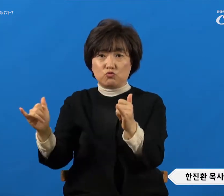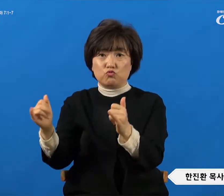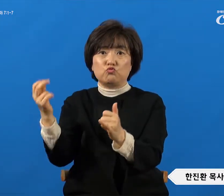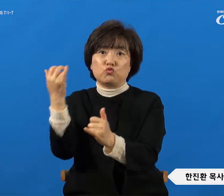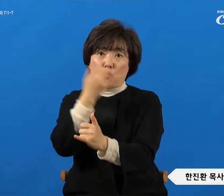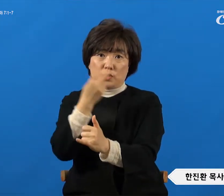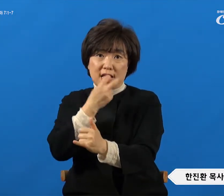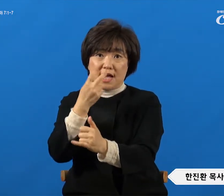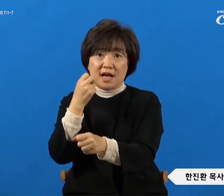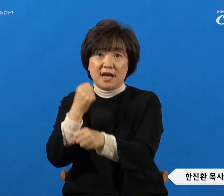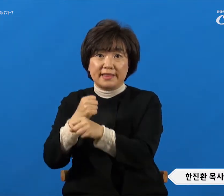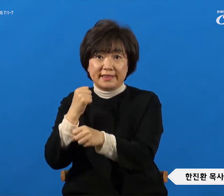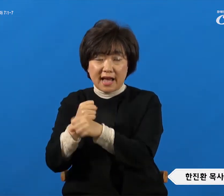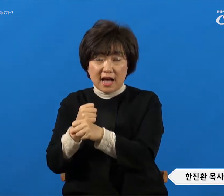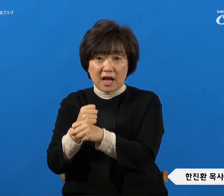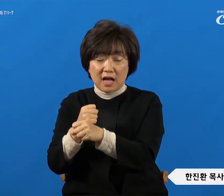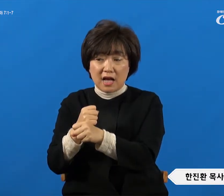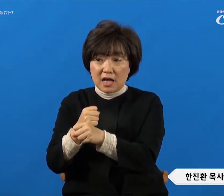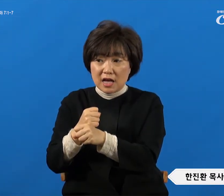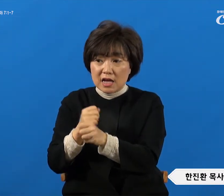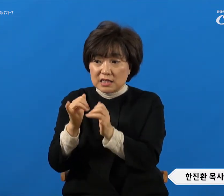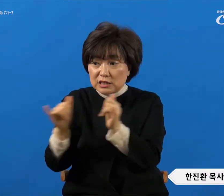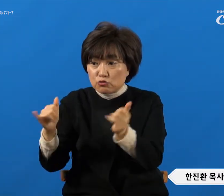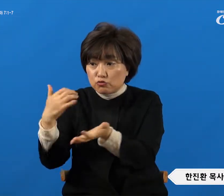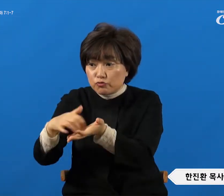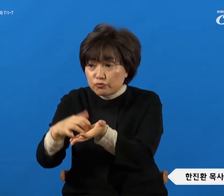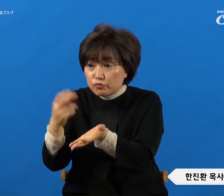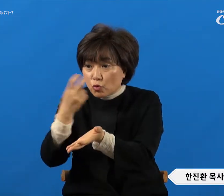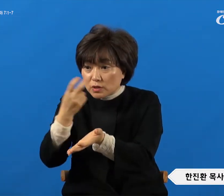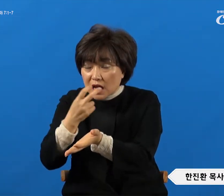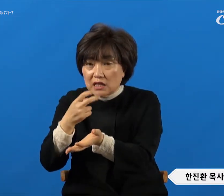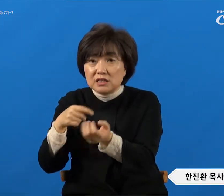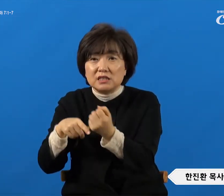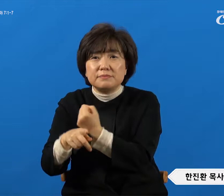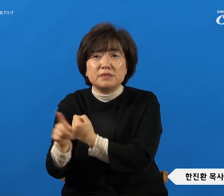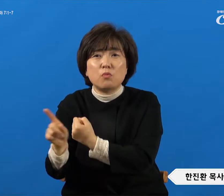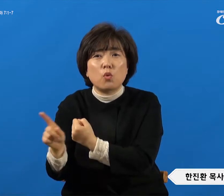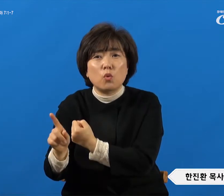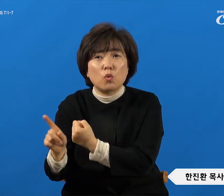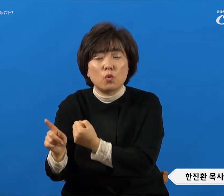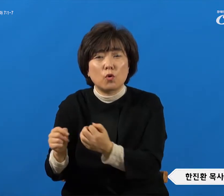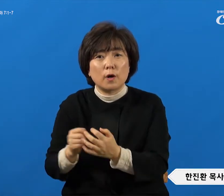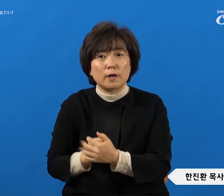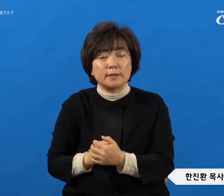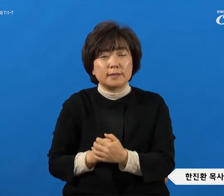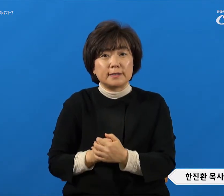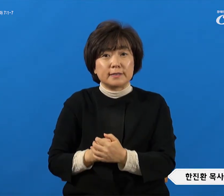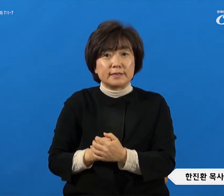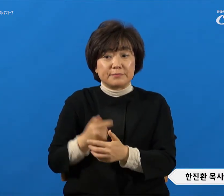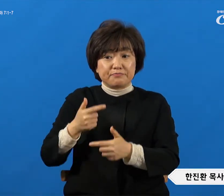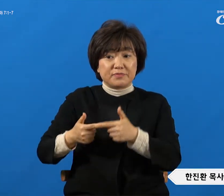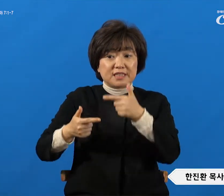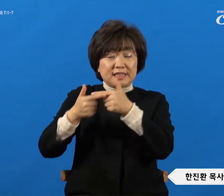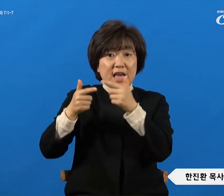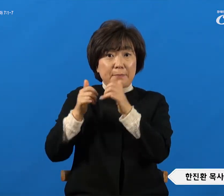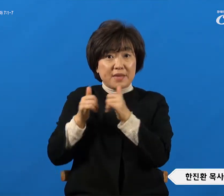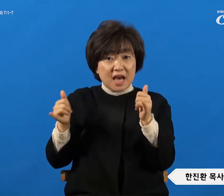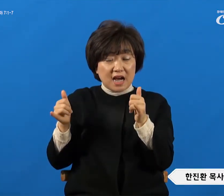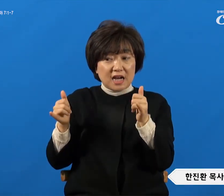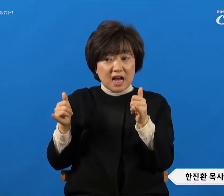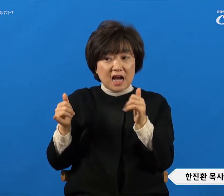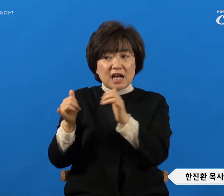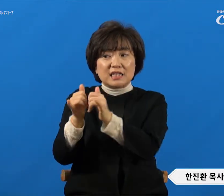인구조사를 실시했다. 그것이 무슨 의미가 있습니까? 그것은 그가